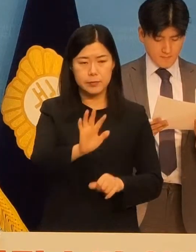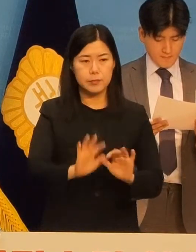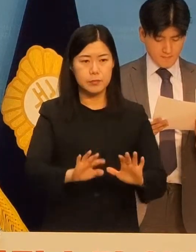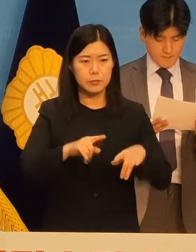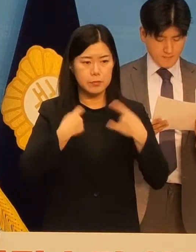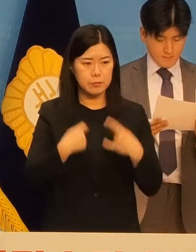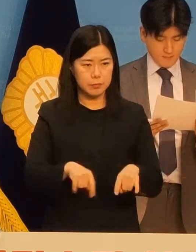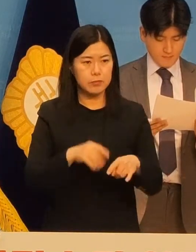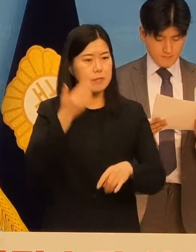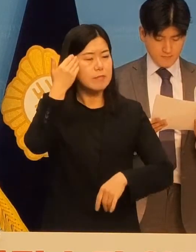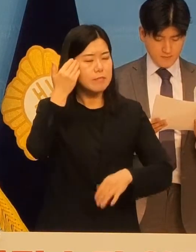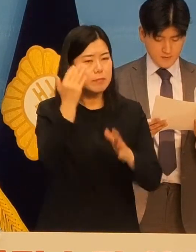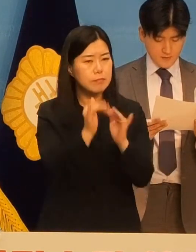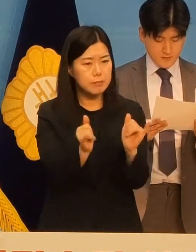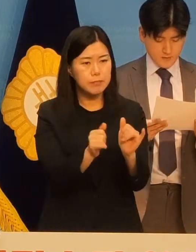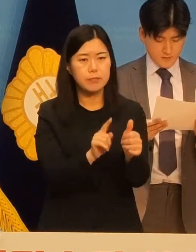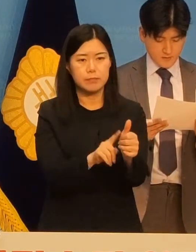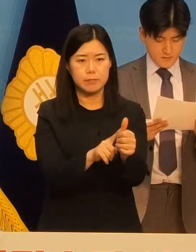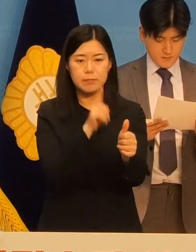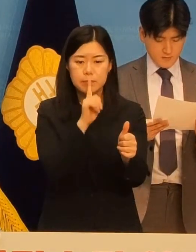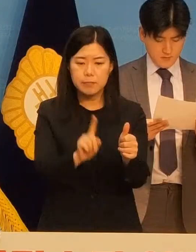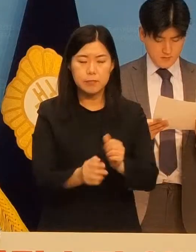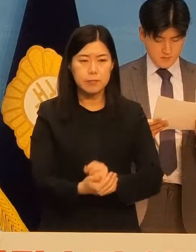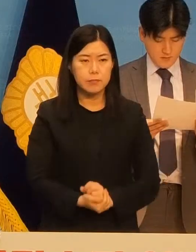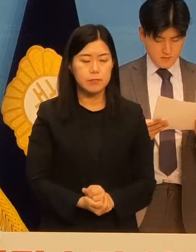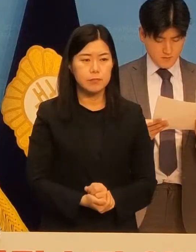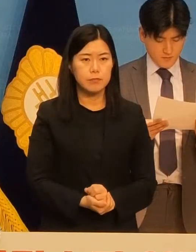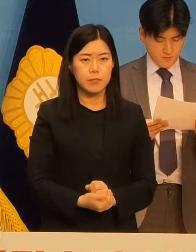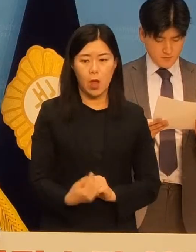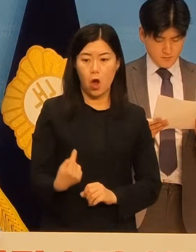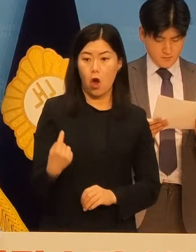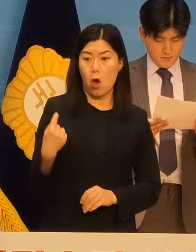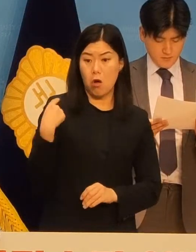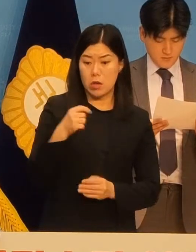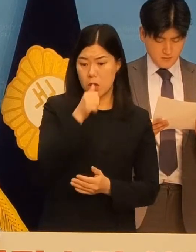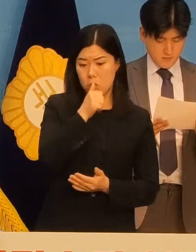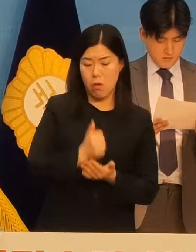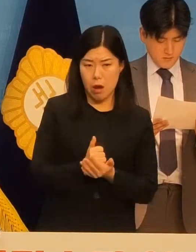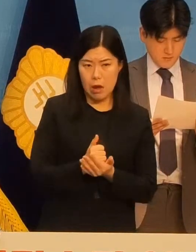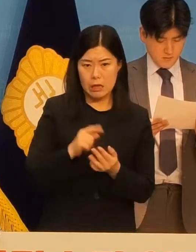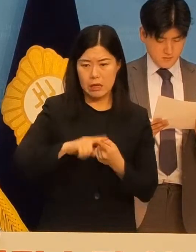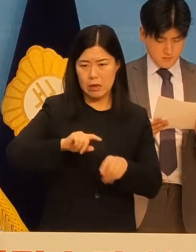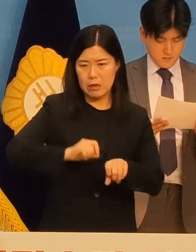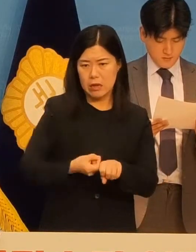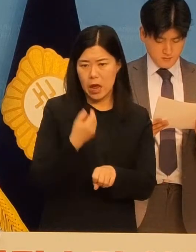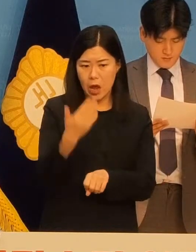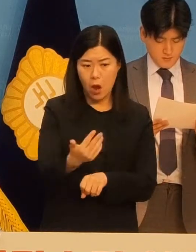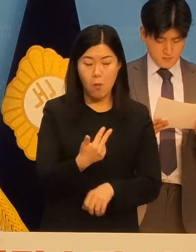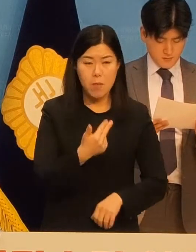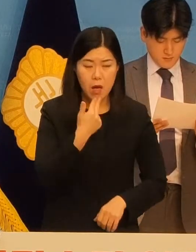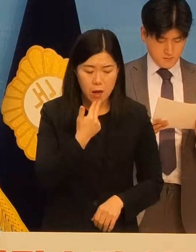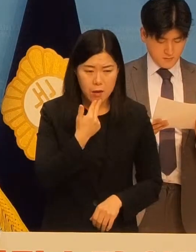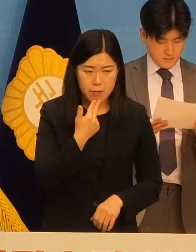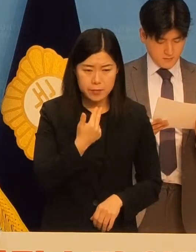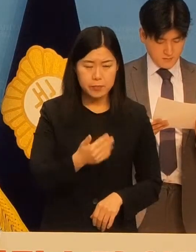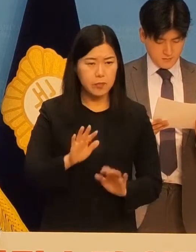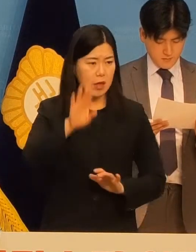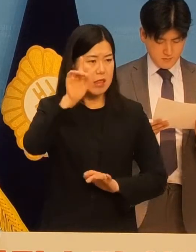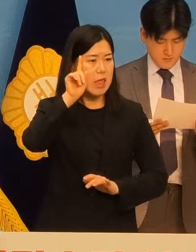까미는 이렇게 일갈했습니다. 어제의 범죄를 단죄하지 않는 것은